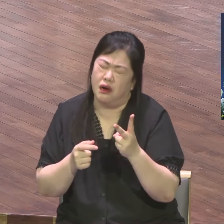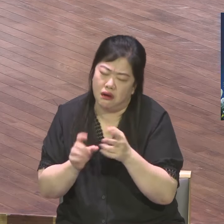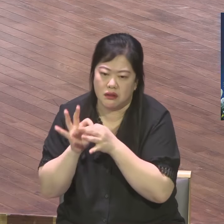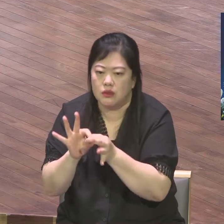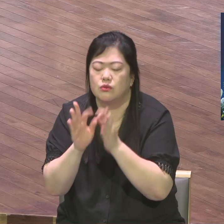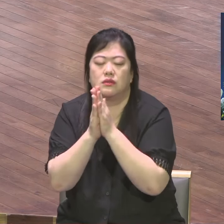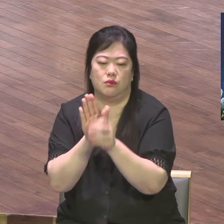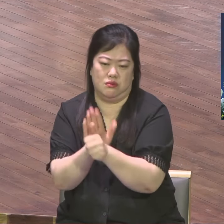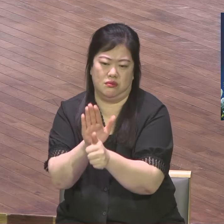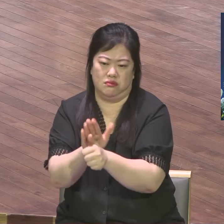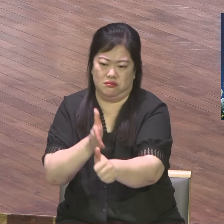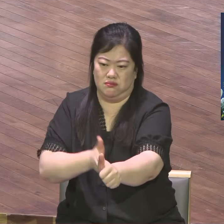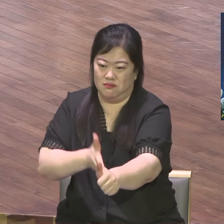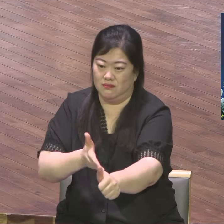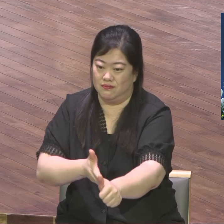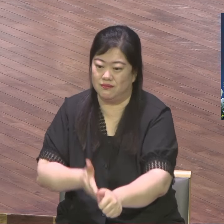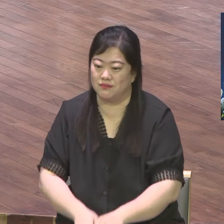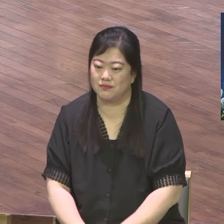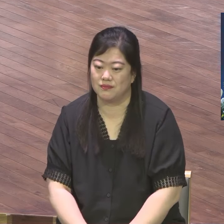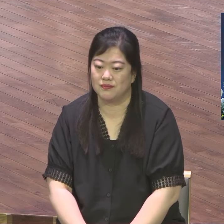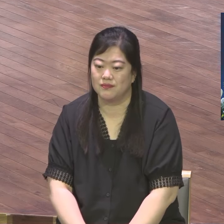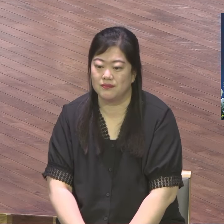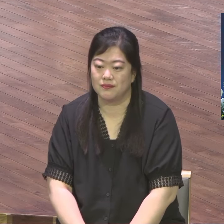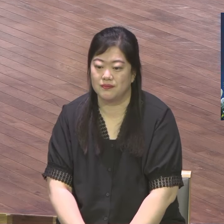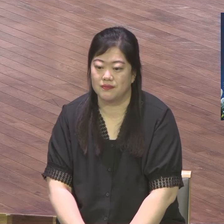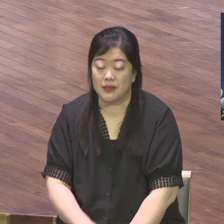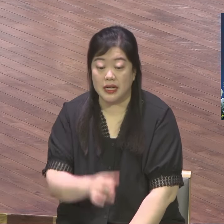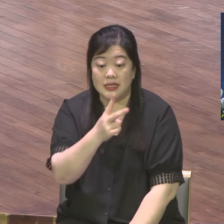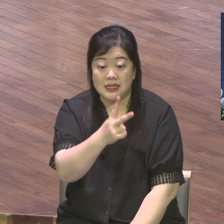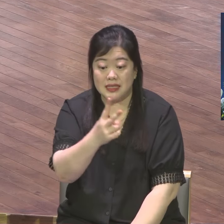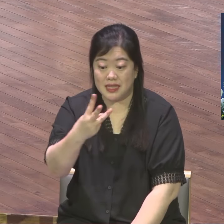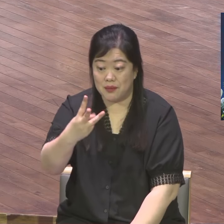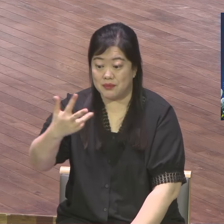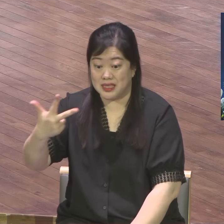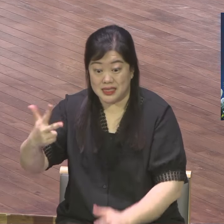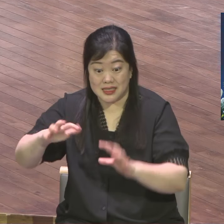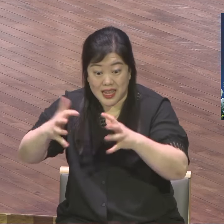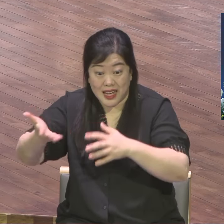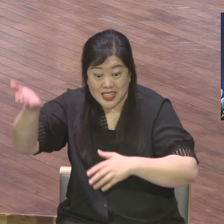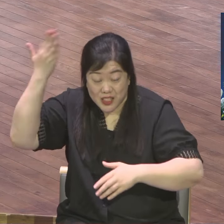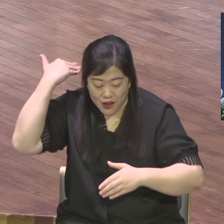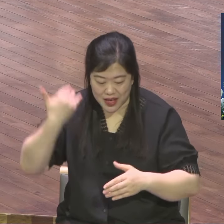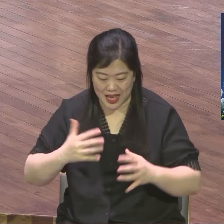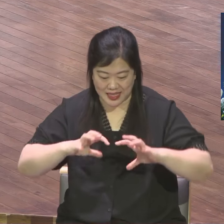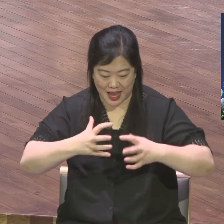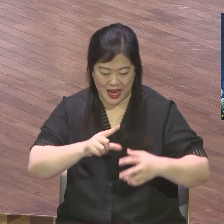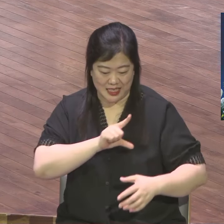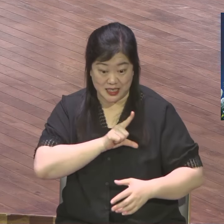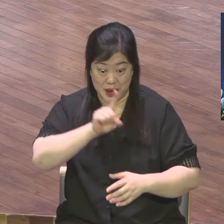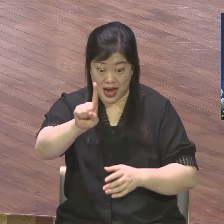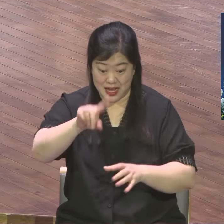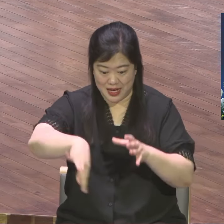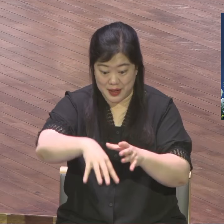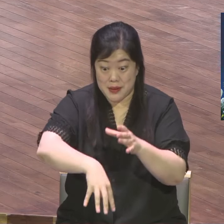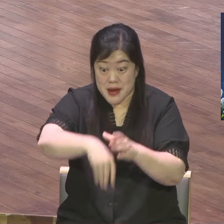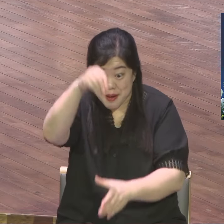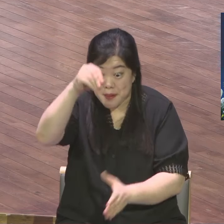기도하세요. 너무 감사한 건 이번에 여러분 237 나라 뽑을 때 이 뽑을 때 다